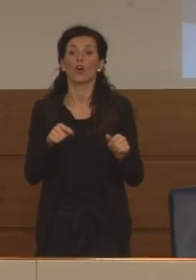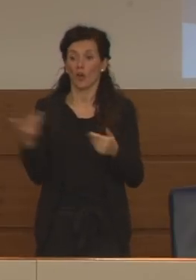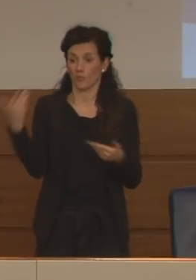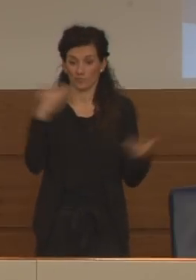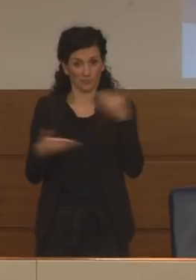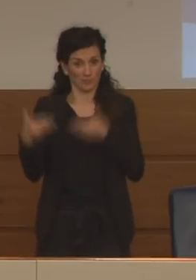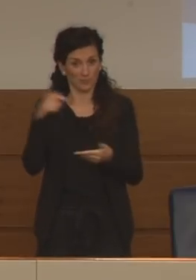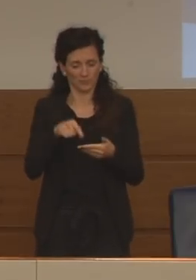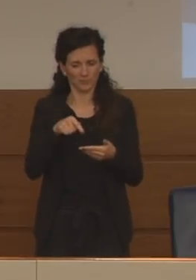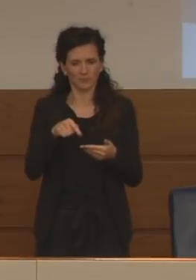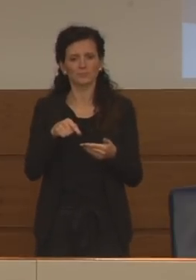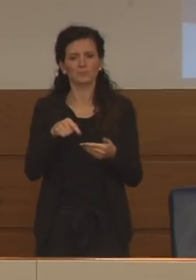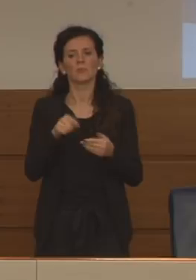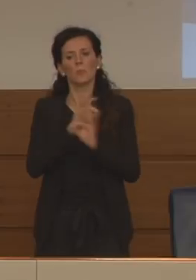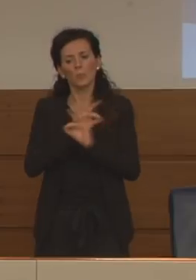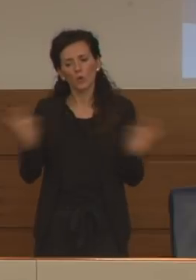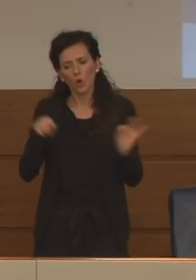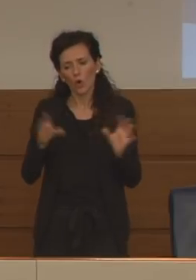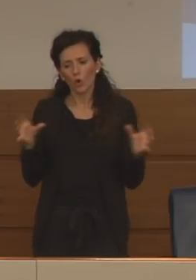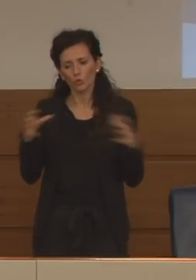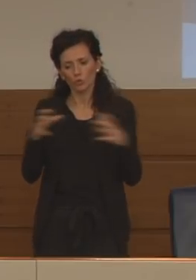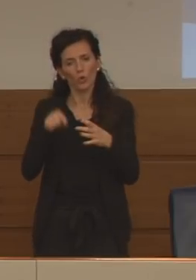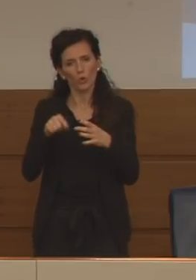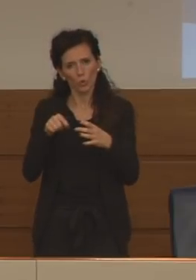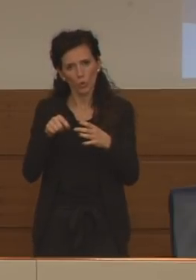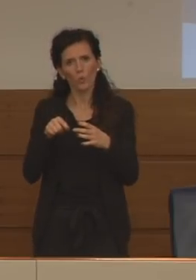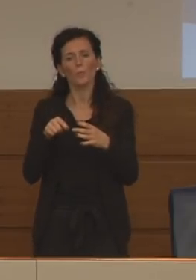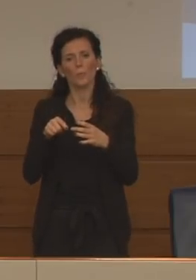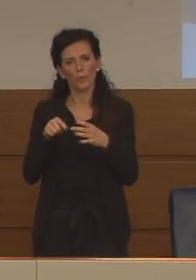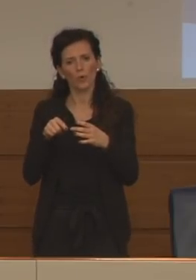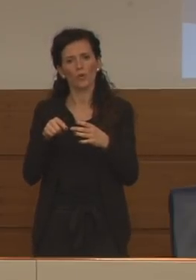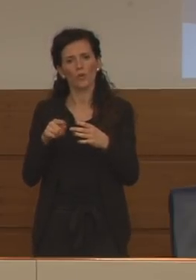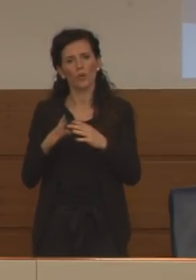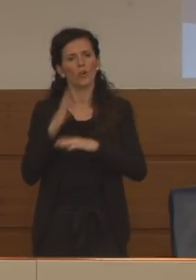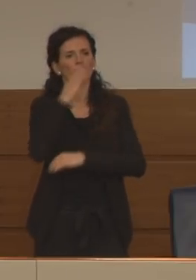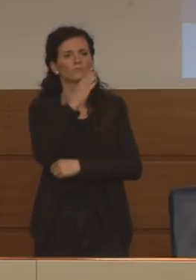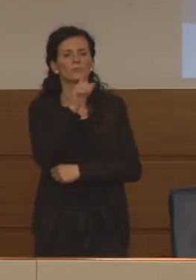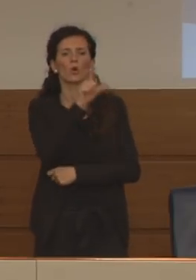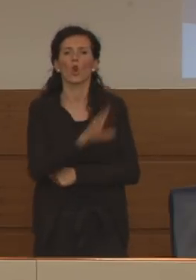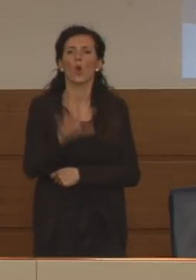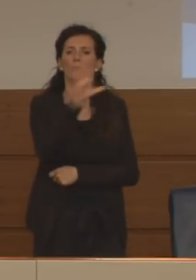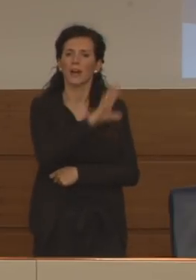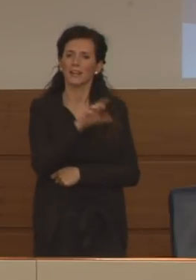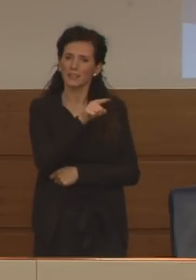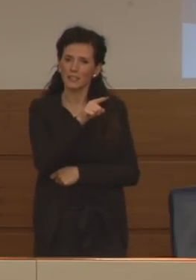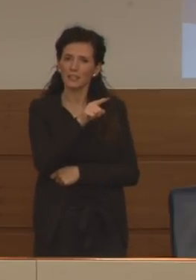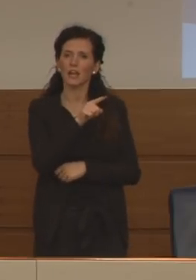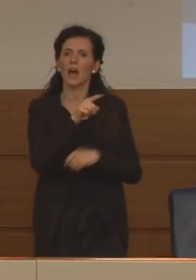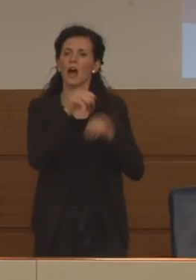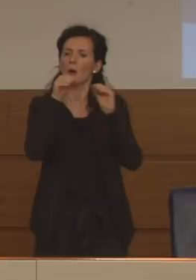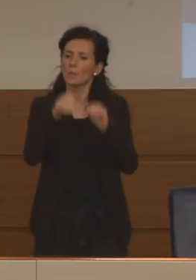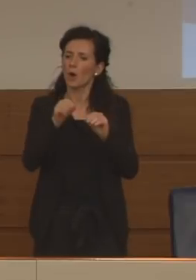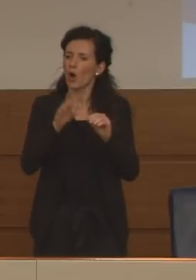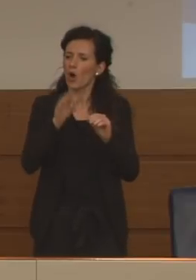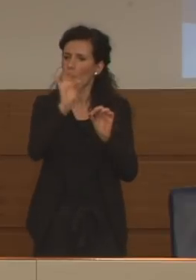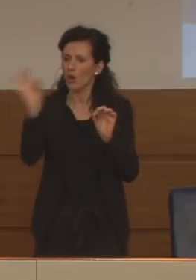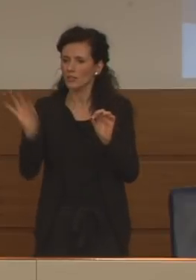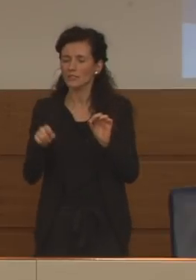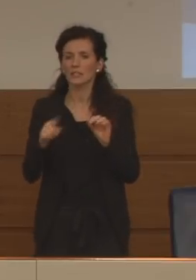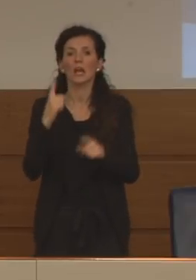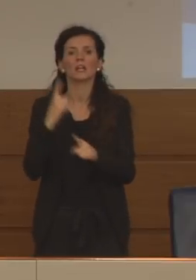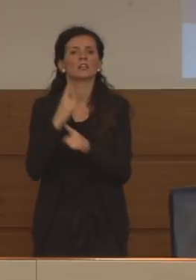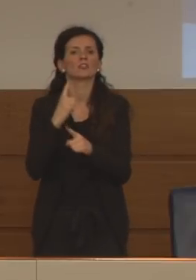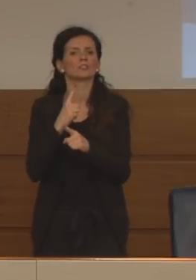destinati per andare in lombardia e nelle altre territori in cui ci sarà bisogno